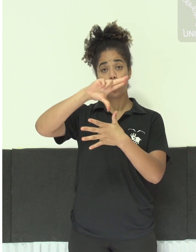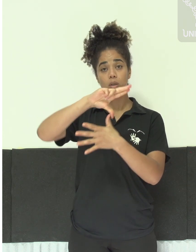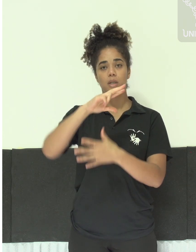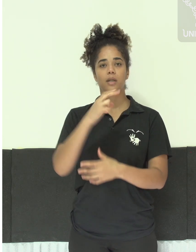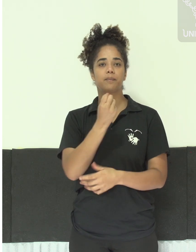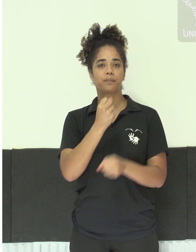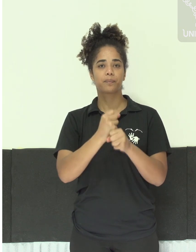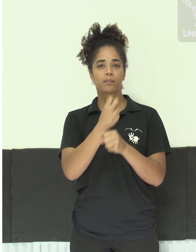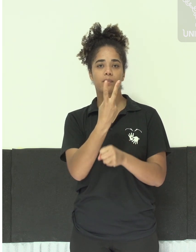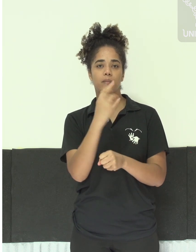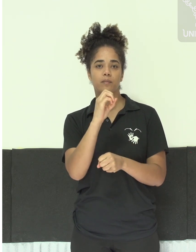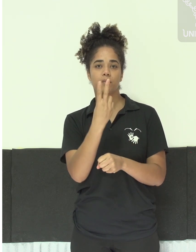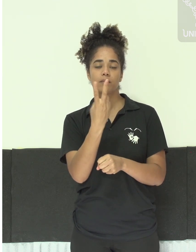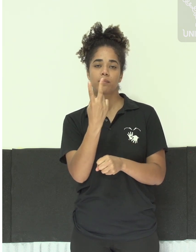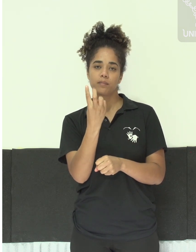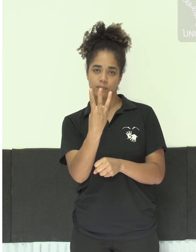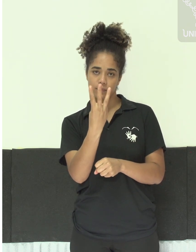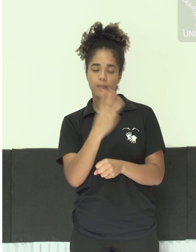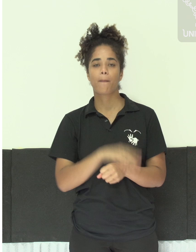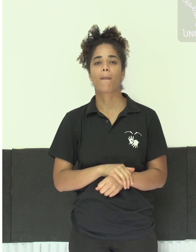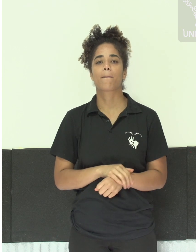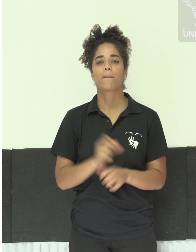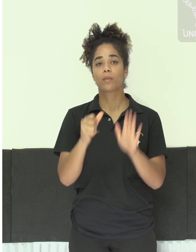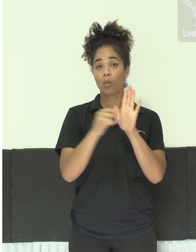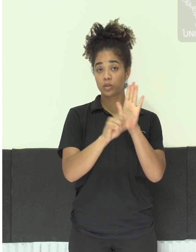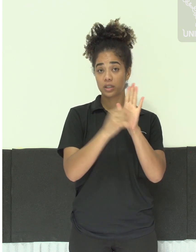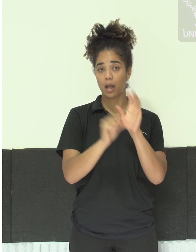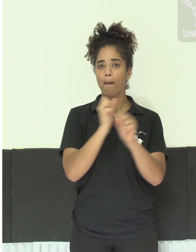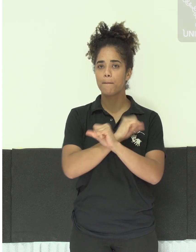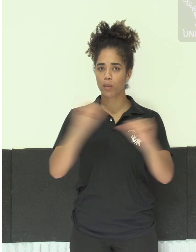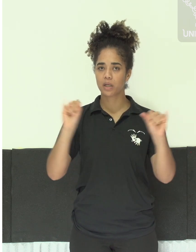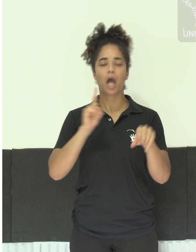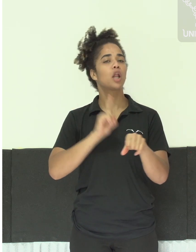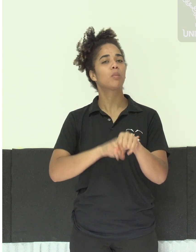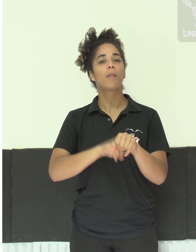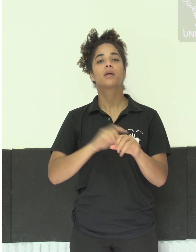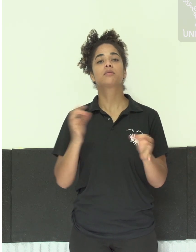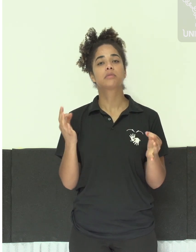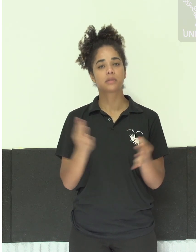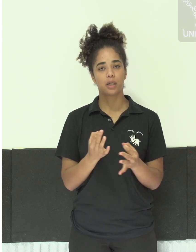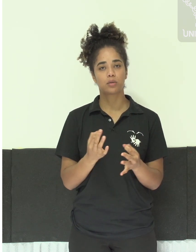deverá ter o edital publicado em momento oportuno.